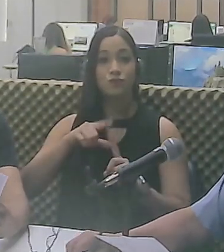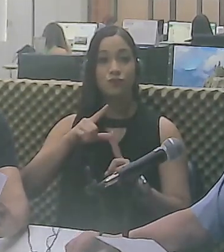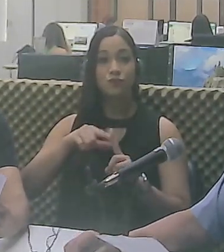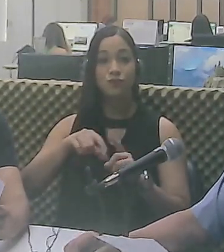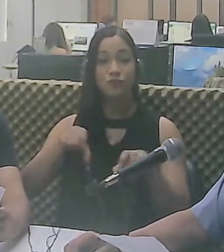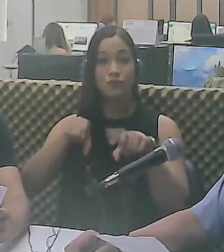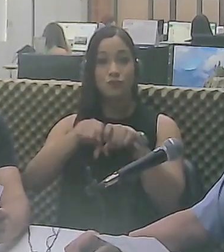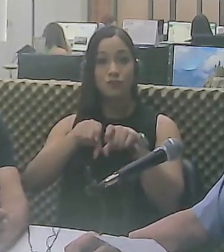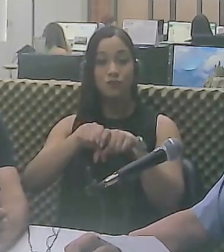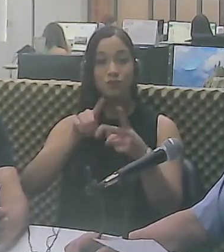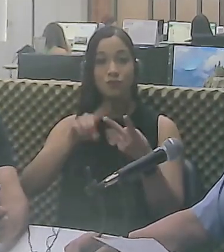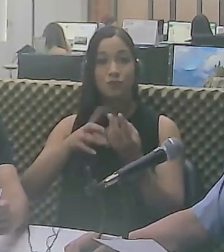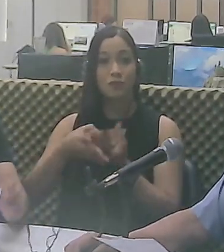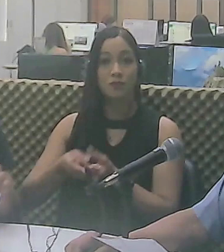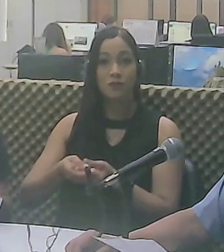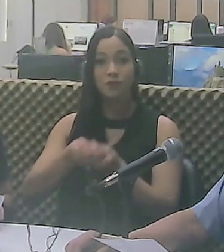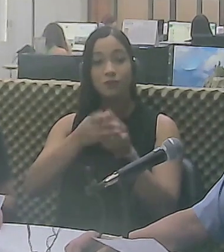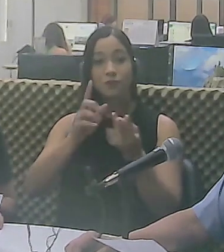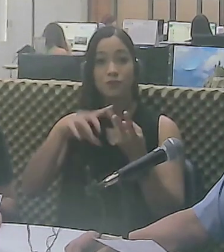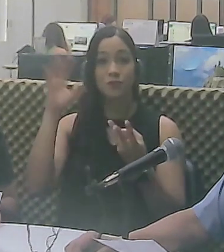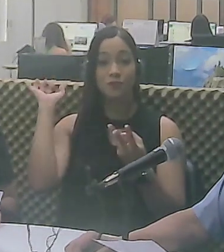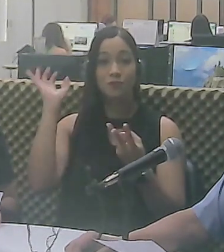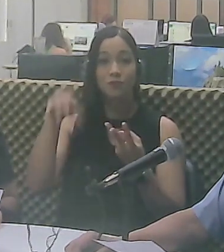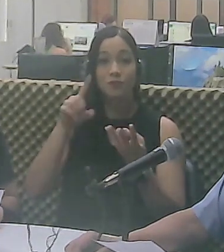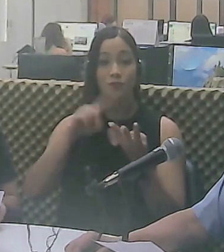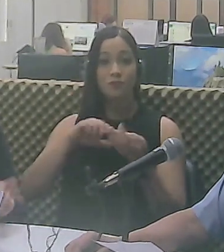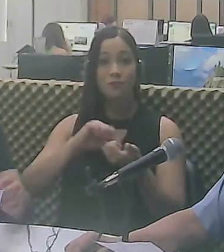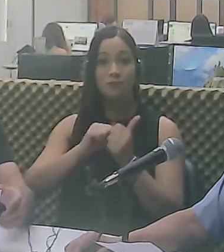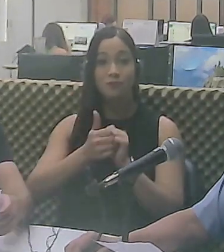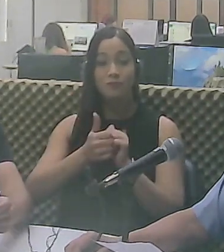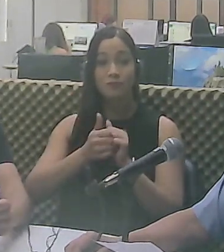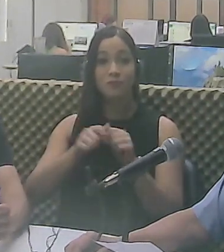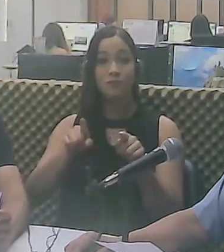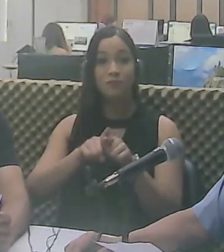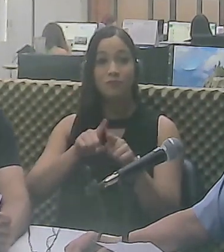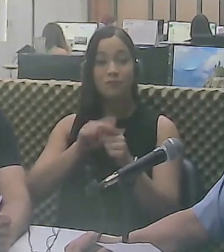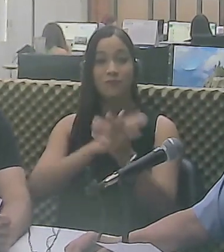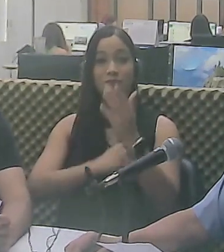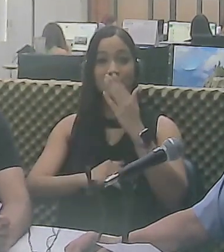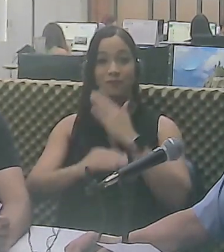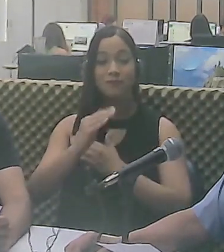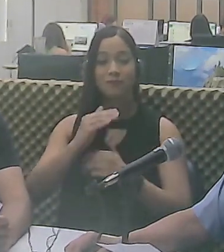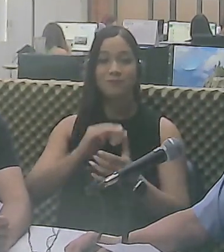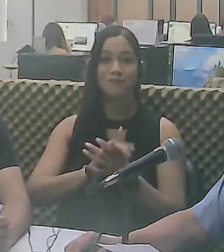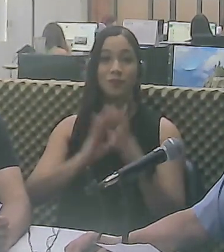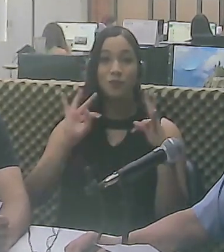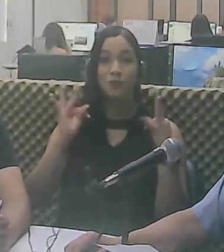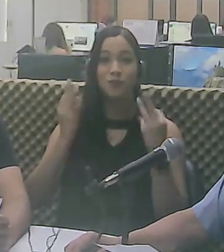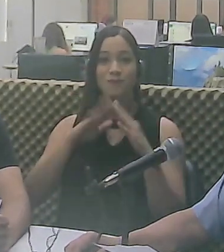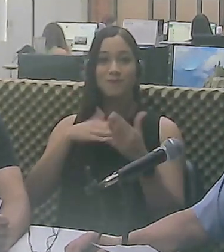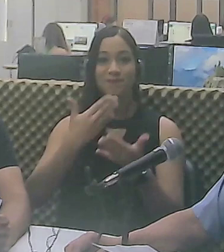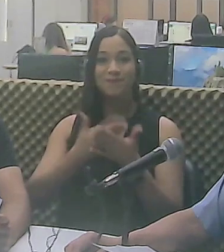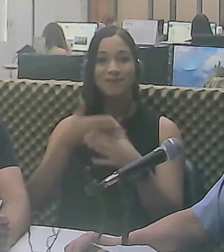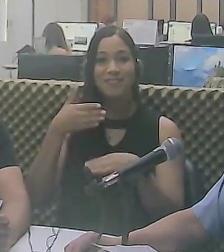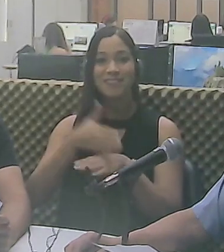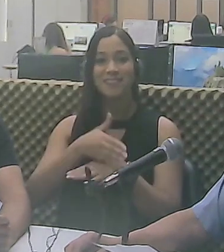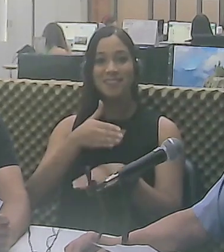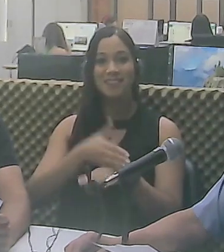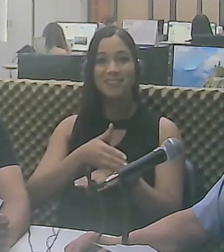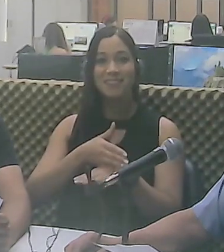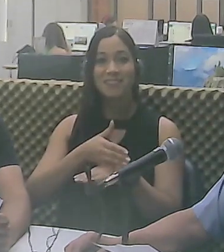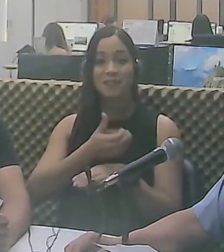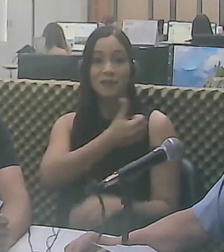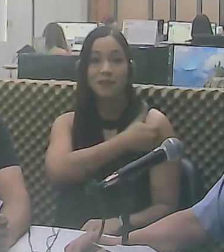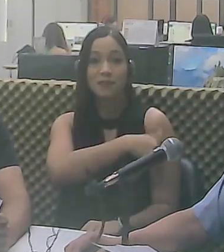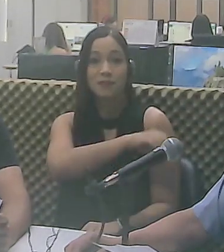futsal vôlei carimbada atletismo e atletismo paralímpico todas as escolas participantes são